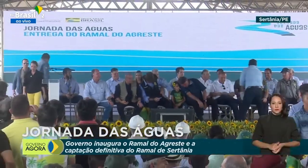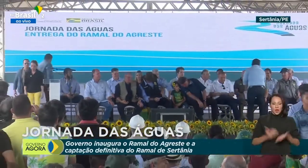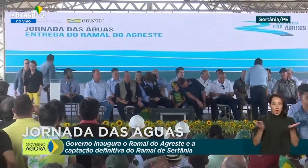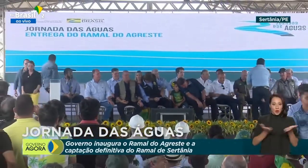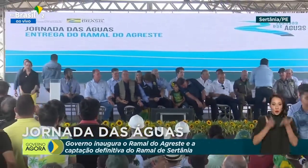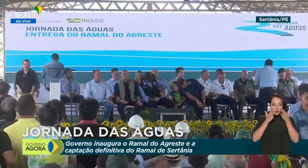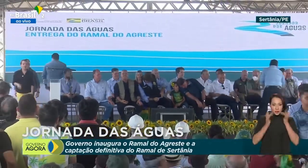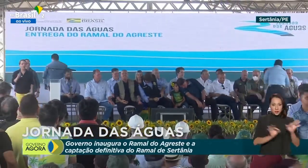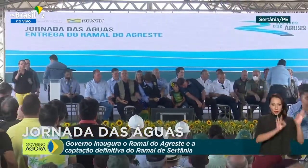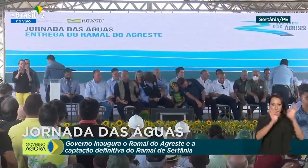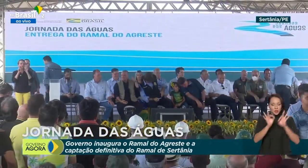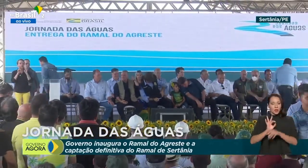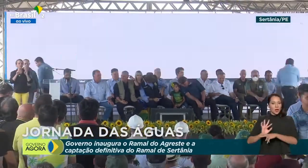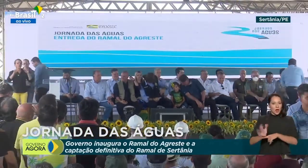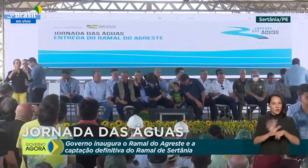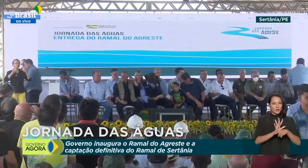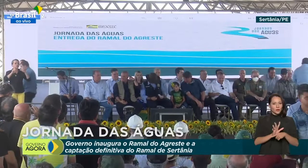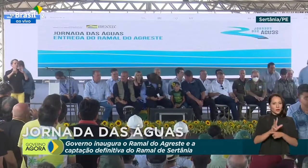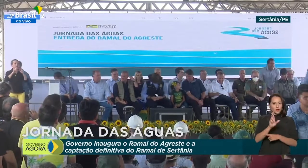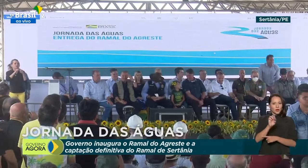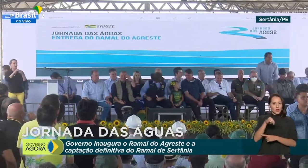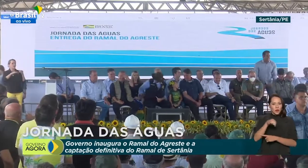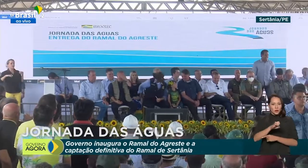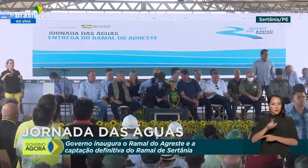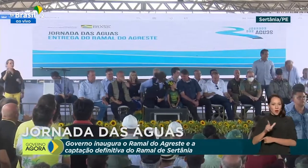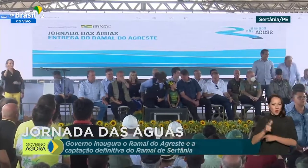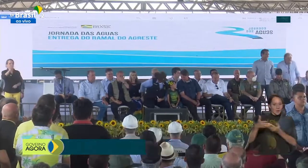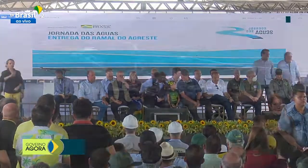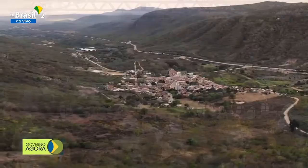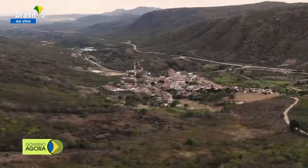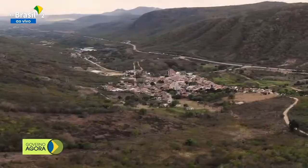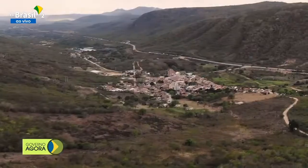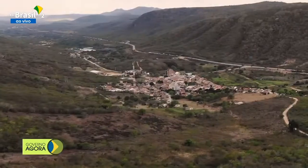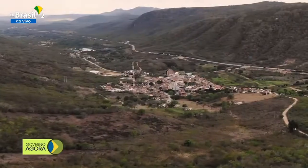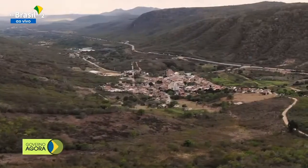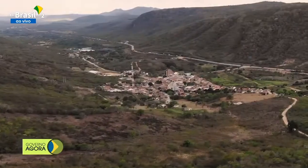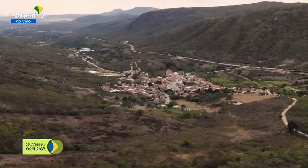Assistiremos agora ao vídeo Ramal do Agreste.